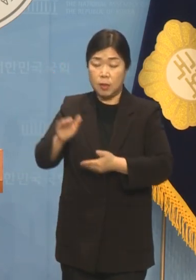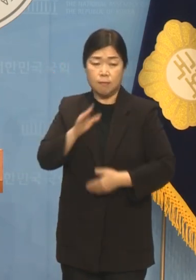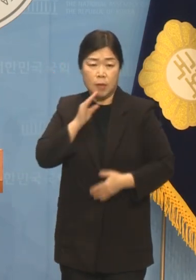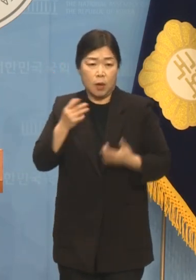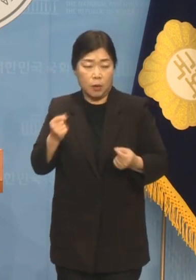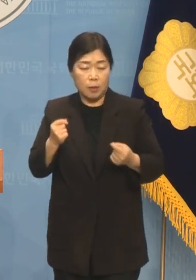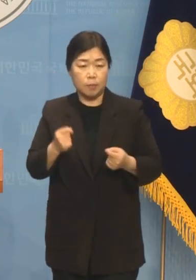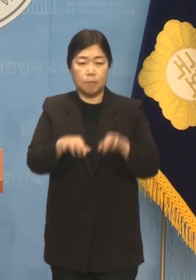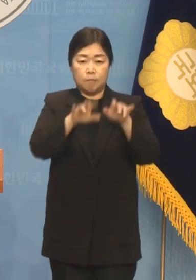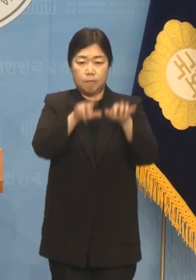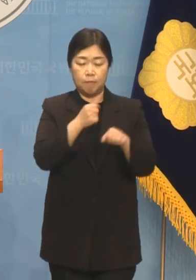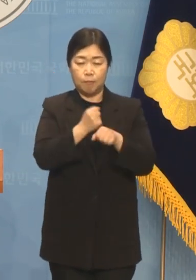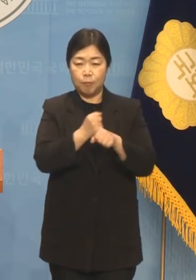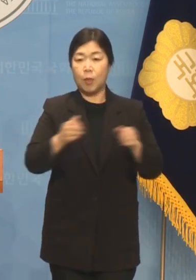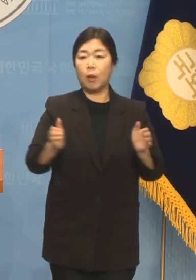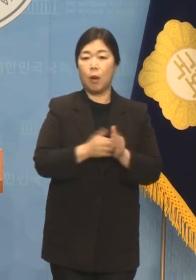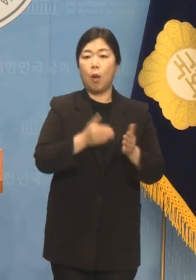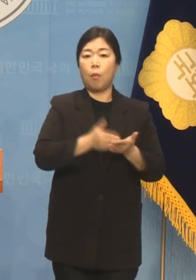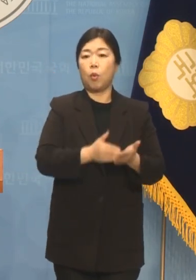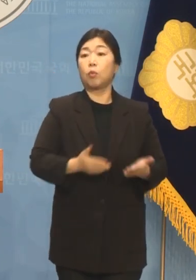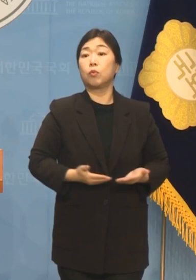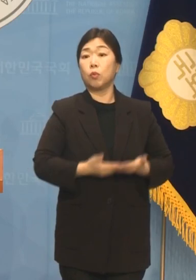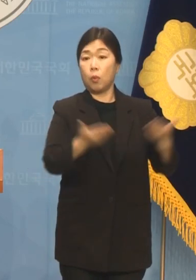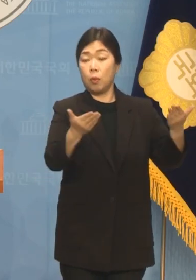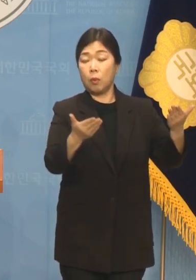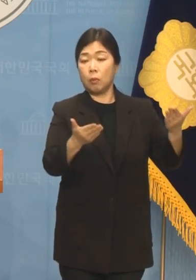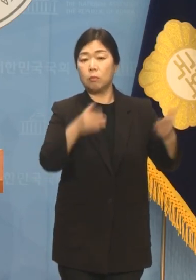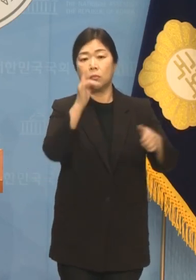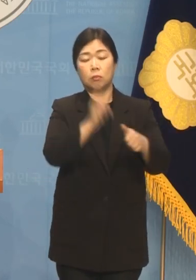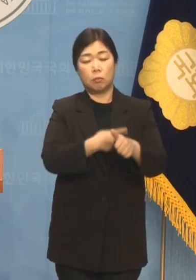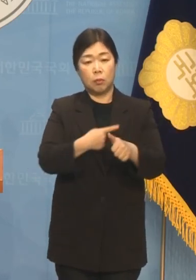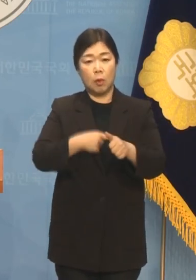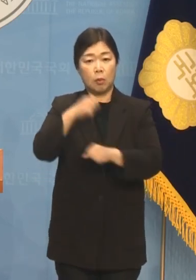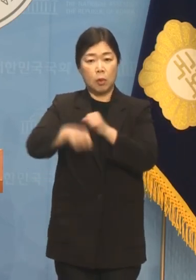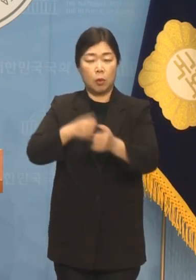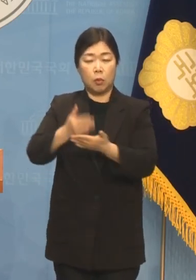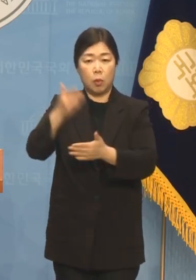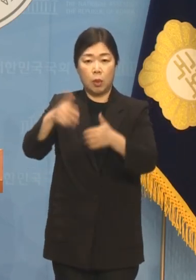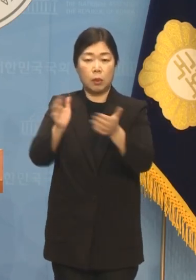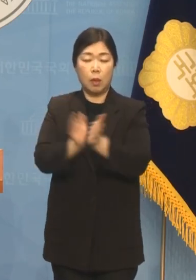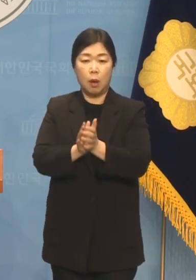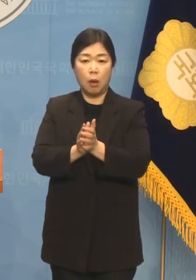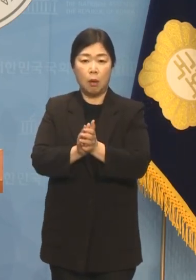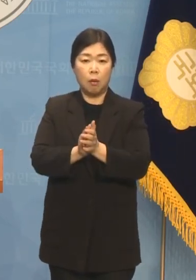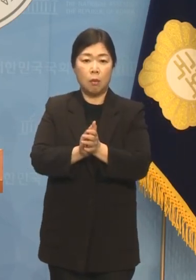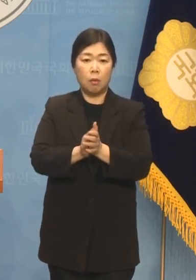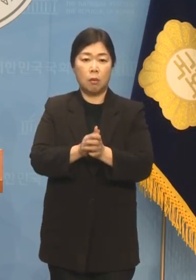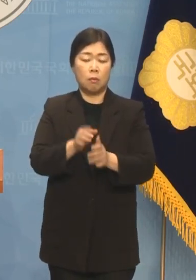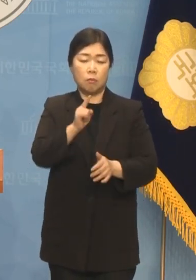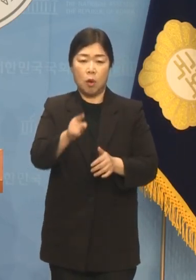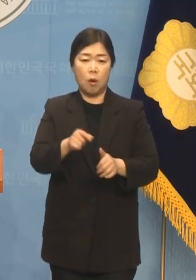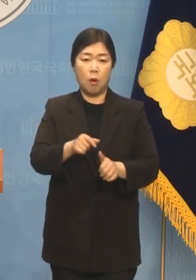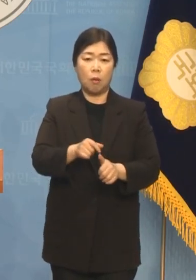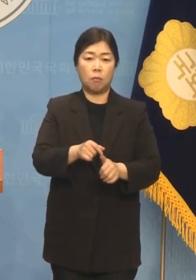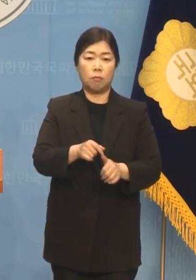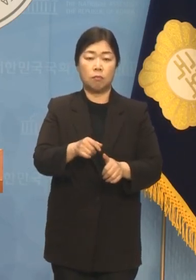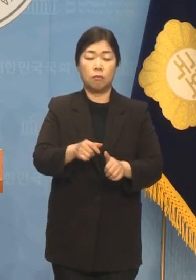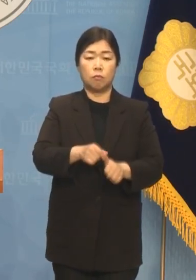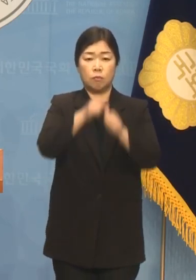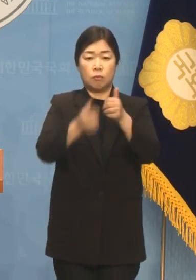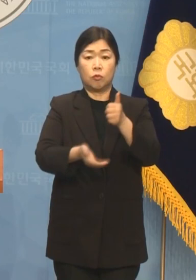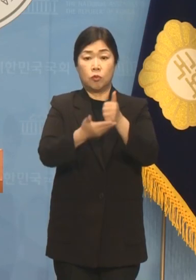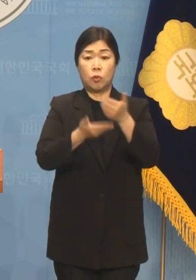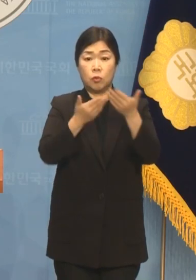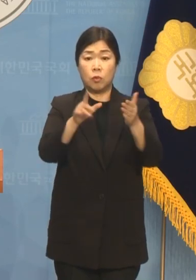사실인 듯 보도함으로써 자유통일당이 불법적으로 거액의 공천원금을 요구한 것처럼